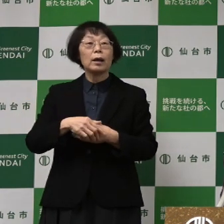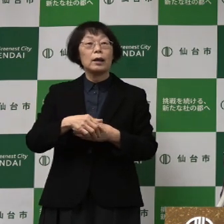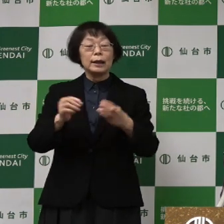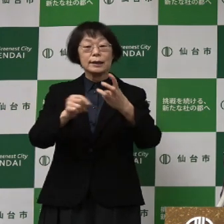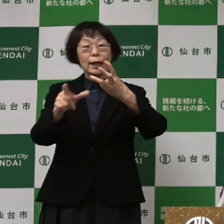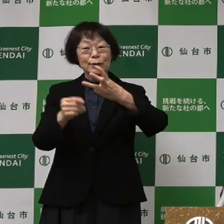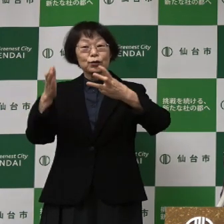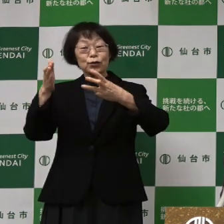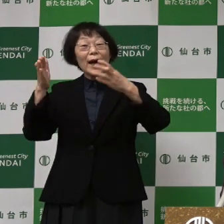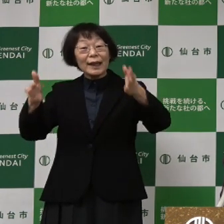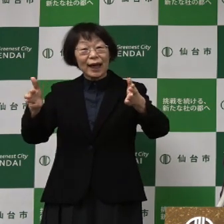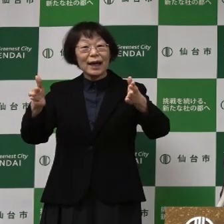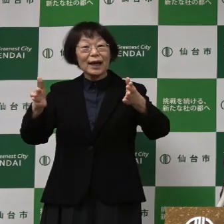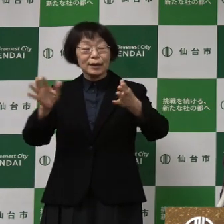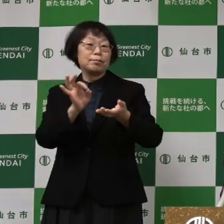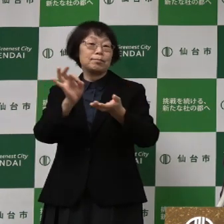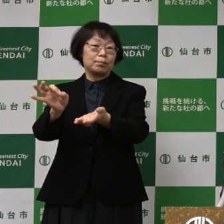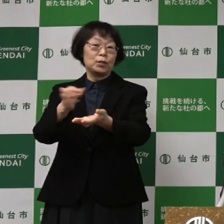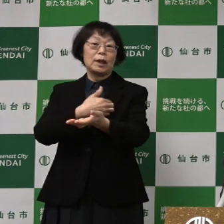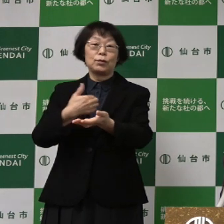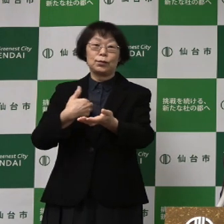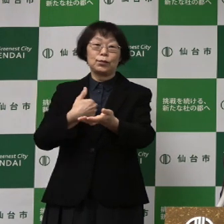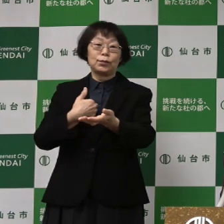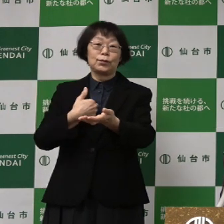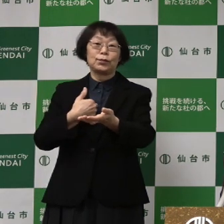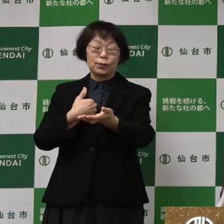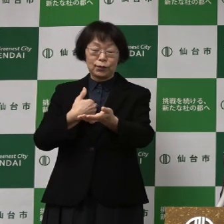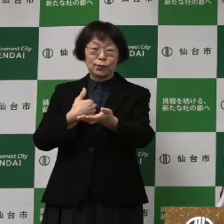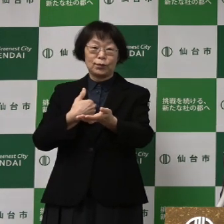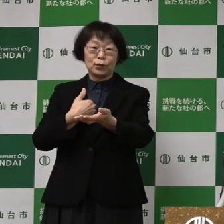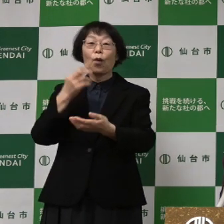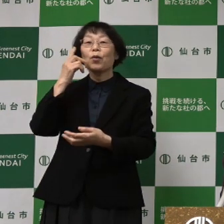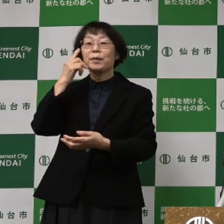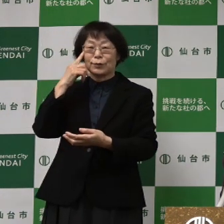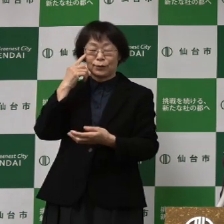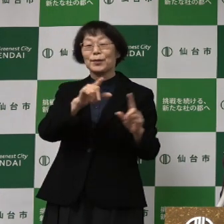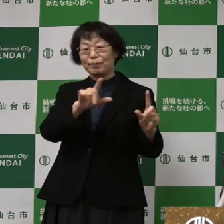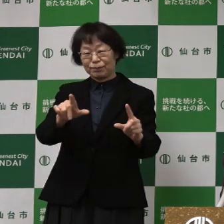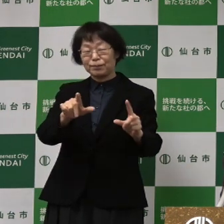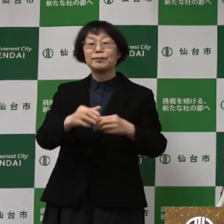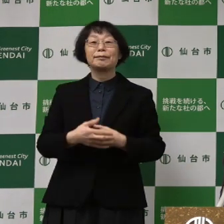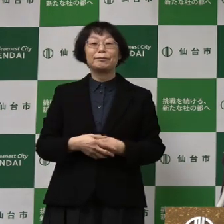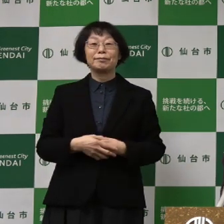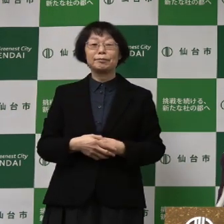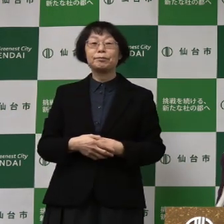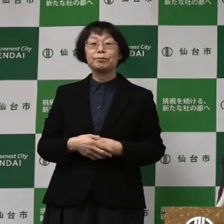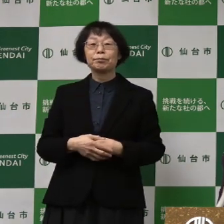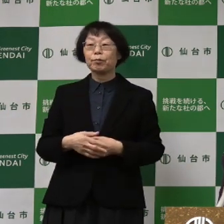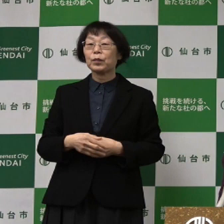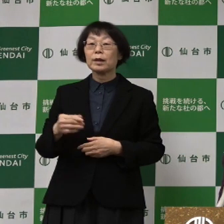月内、月内には支給できる、と思います。 はい、というの